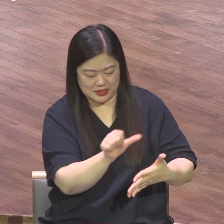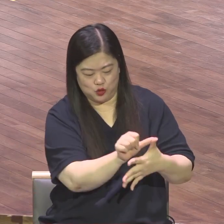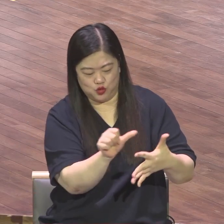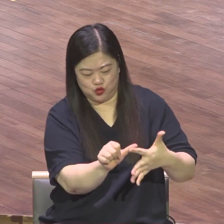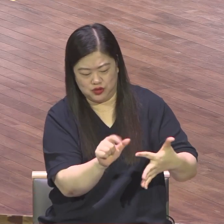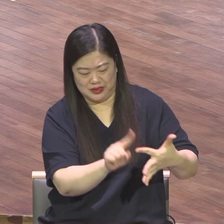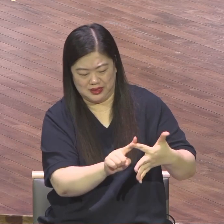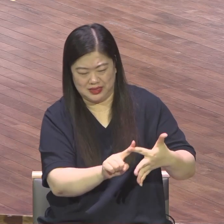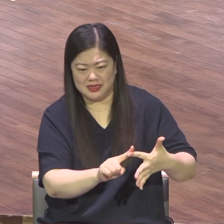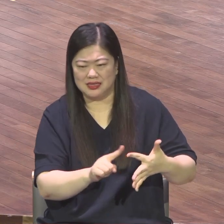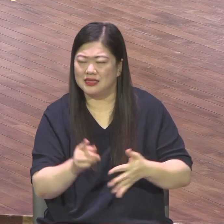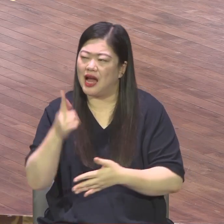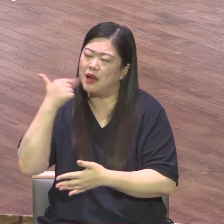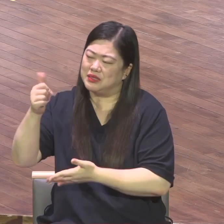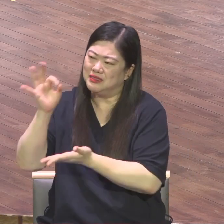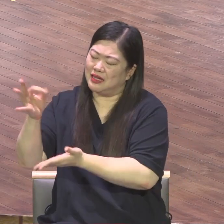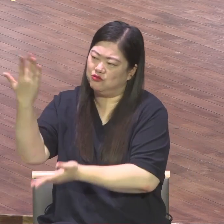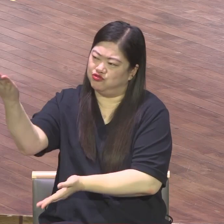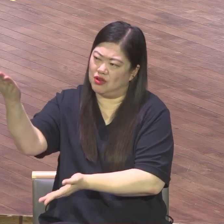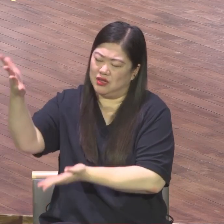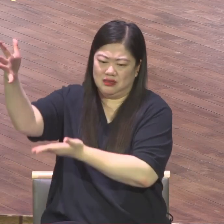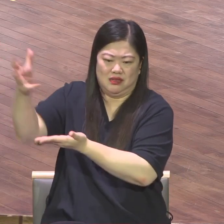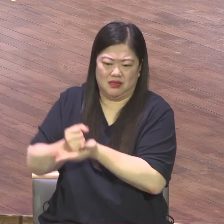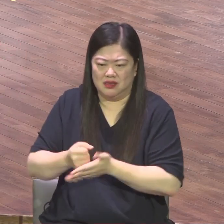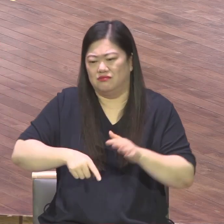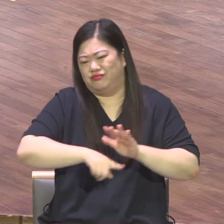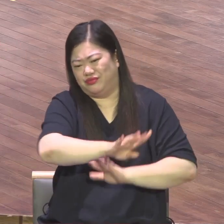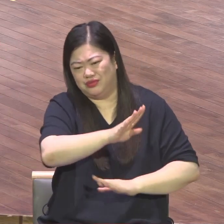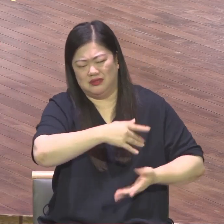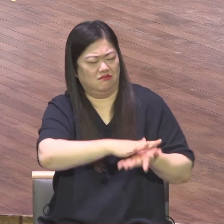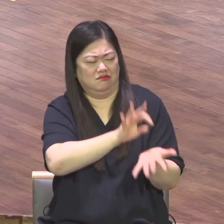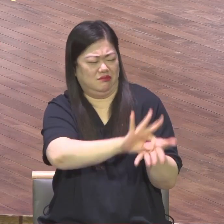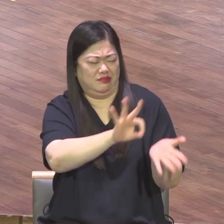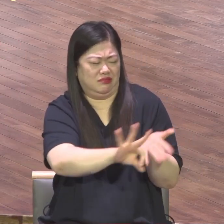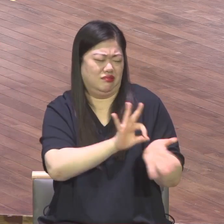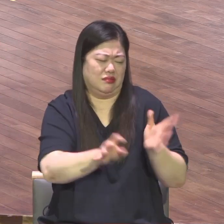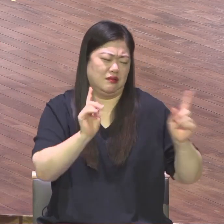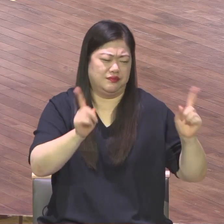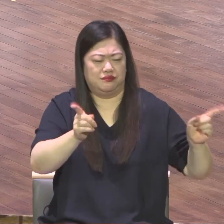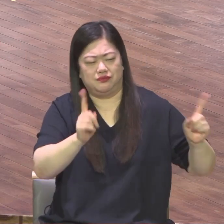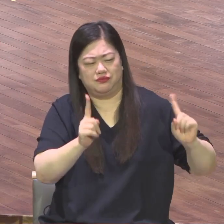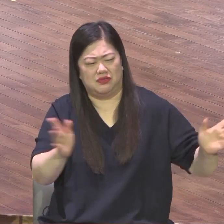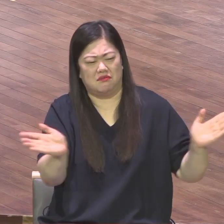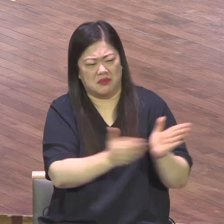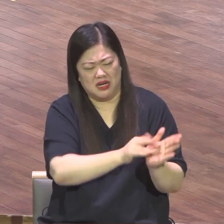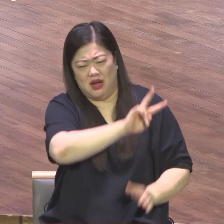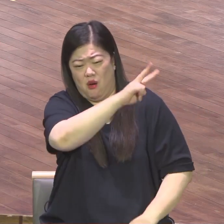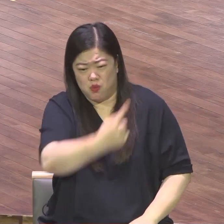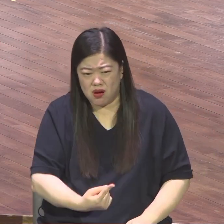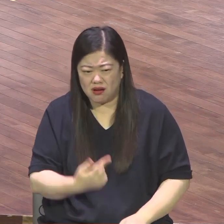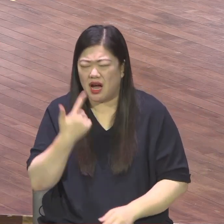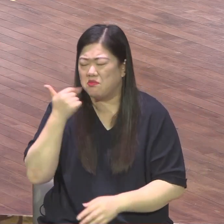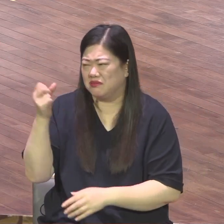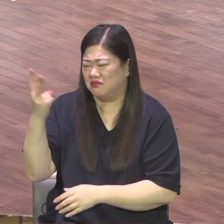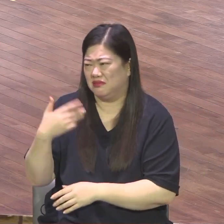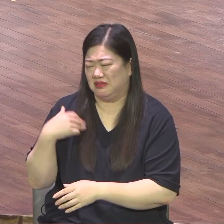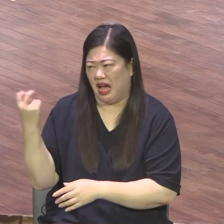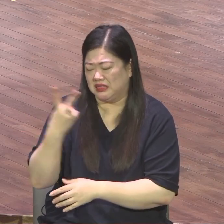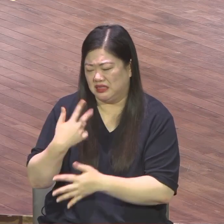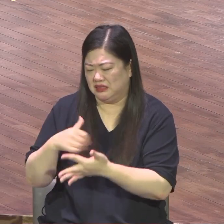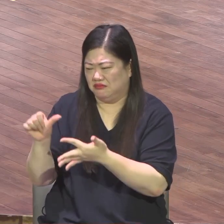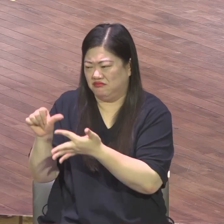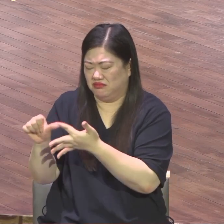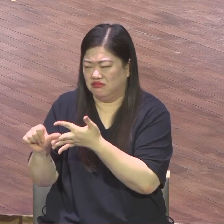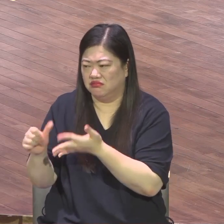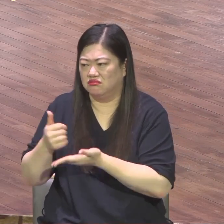하나님이요 응답하셨다. 여러분이 아무리 잘못을 지어도 여러분 하나님 자녀예요. 예수를 한번 영접하면 끝이에요.